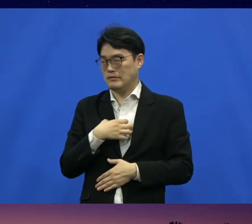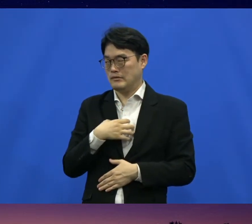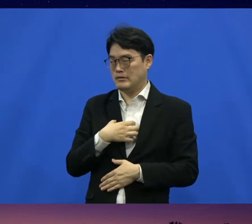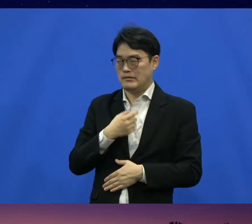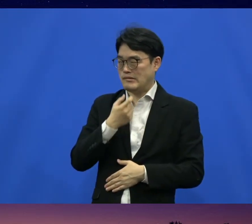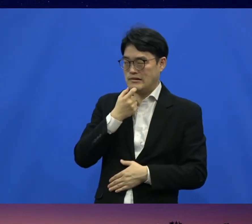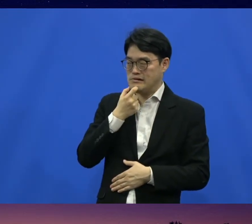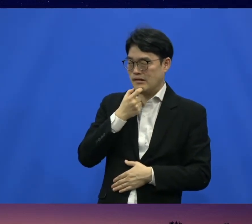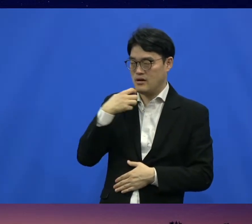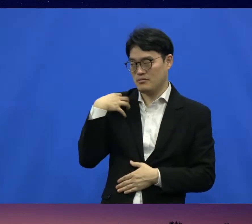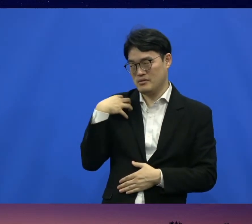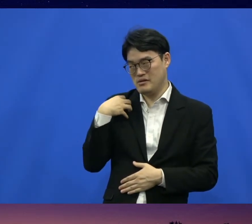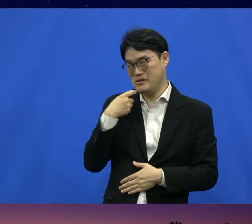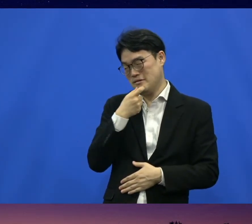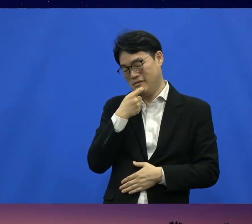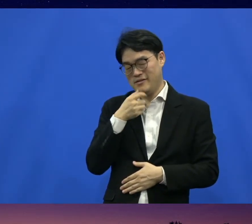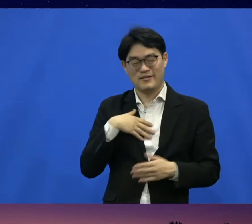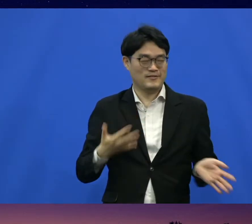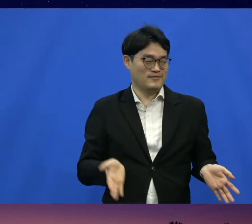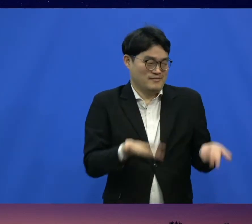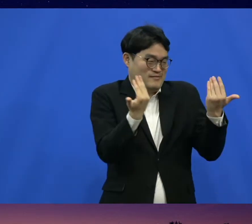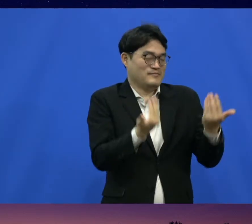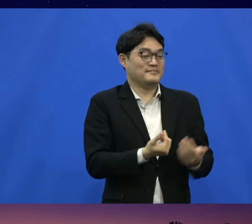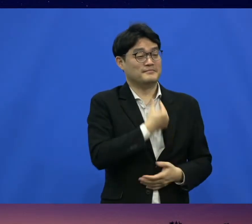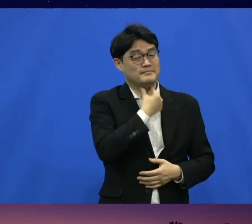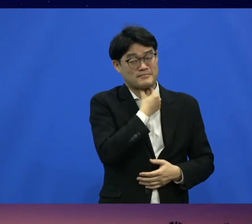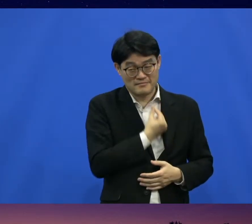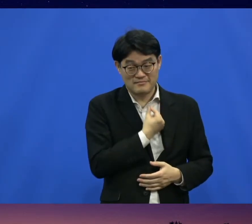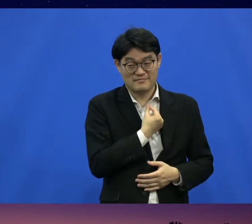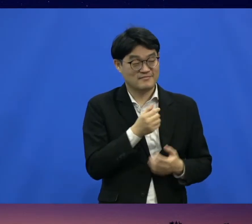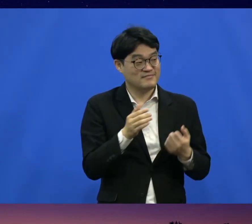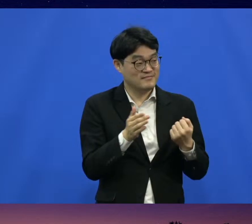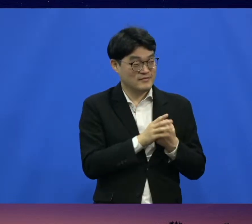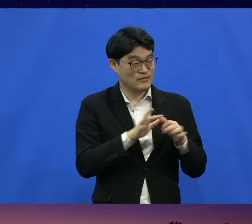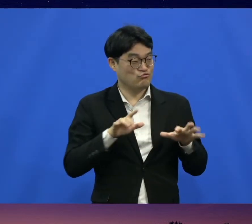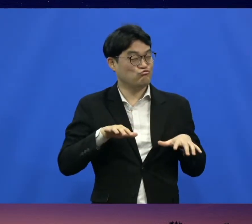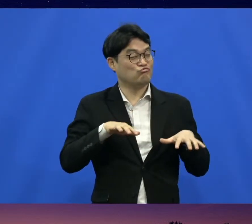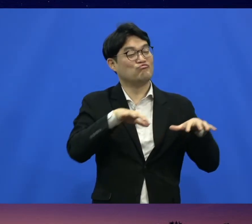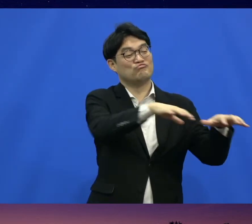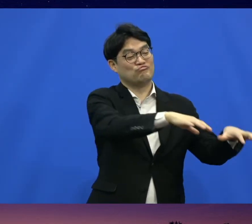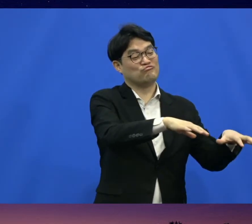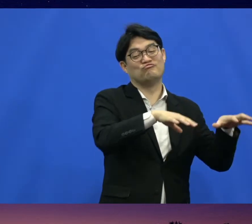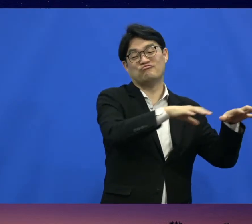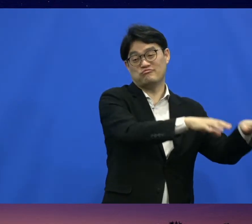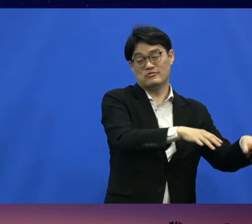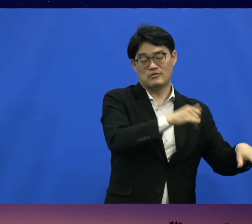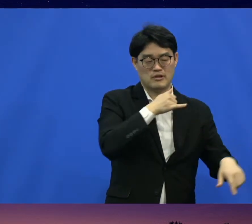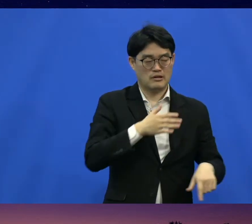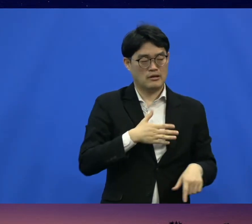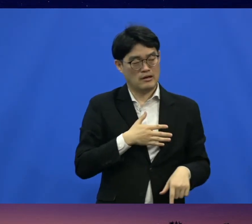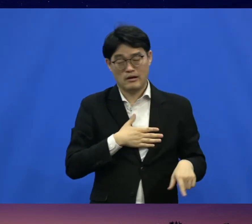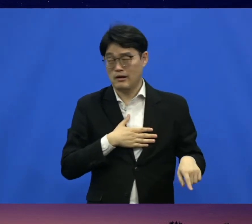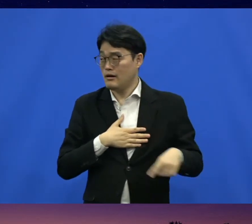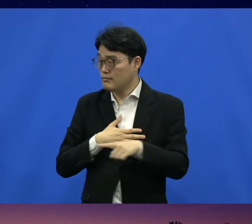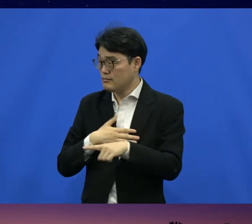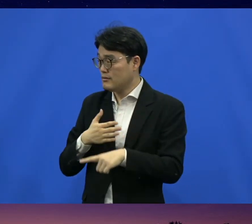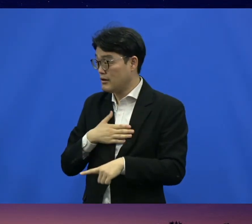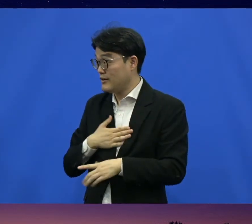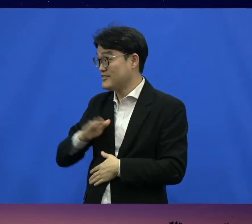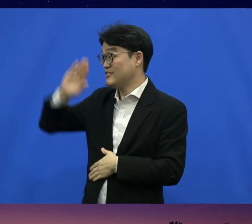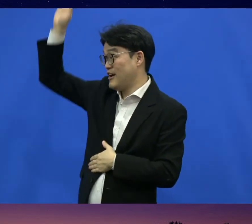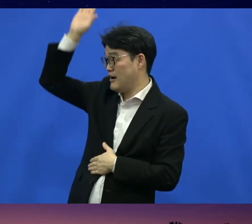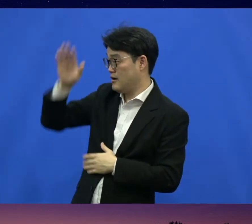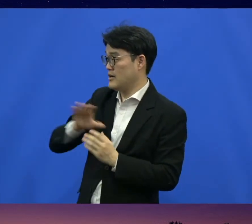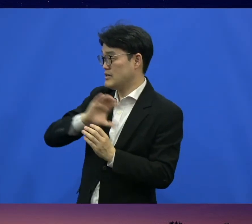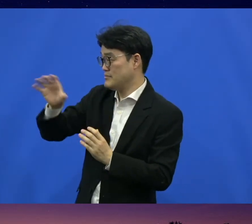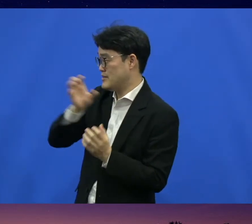살던 방식으로 살아가기를 원하는 거죠. 모두가 가는 길로 가는 거지, 내가 구태여 내가 그것을 하고